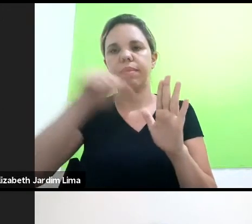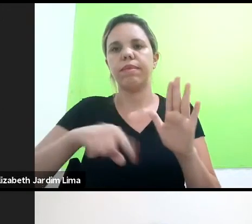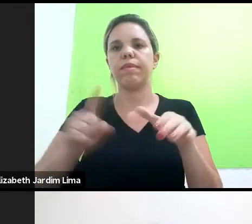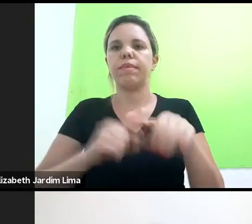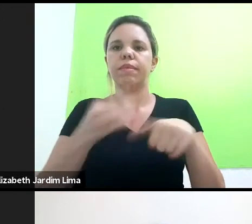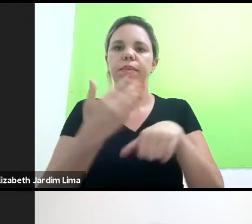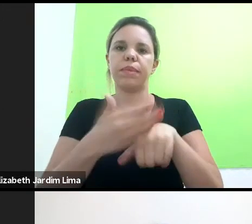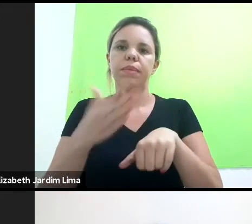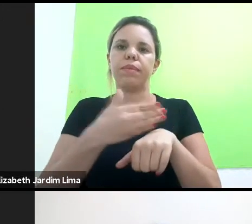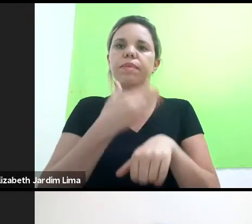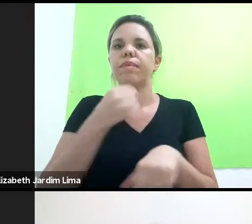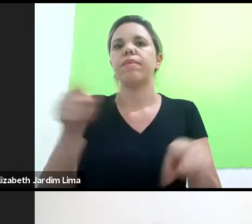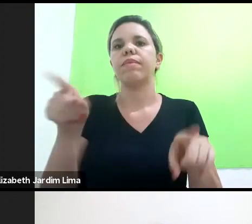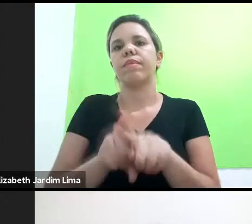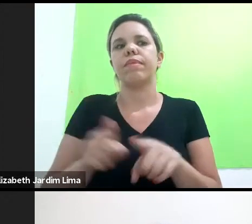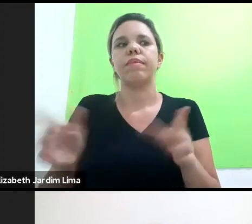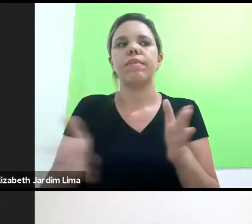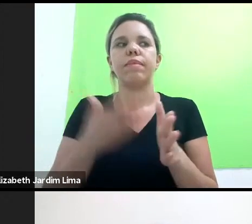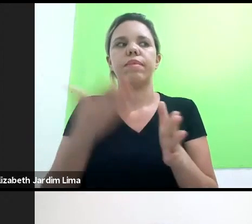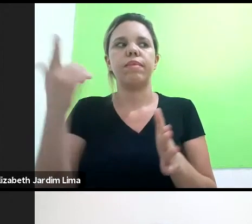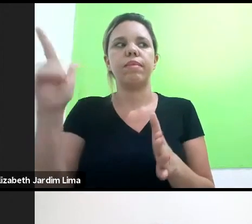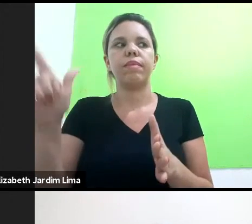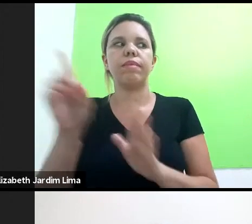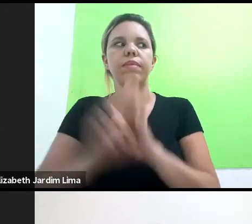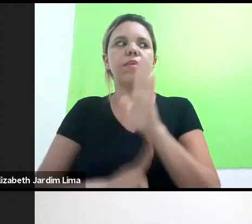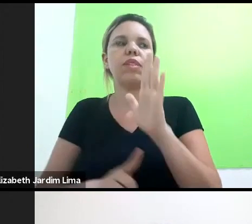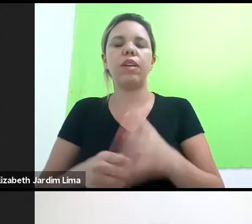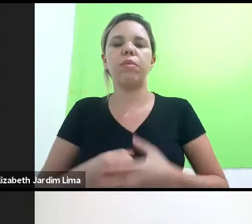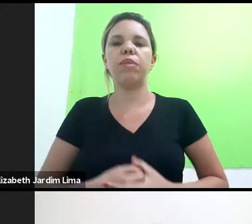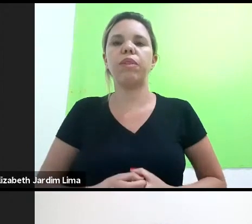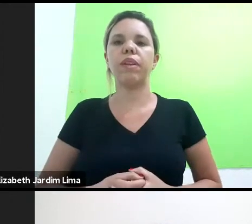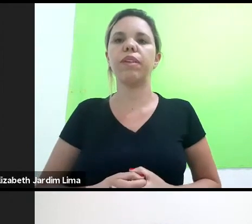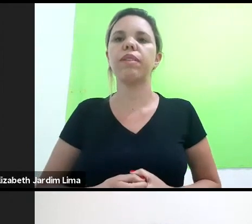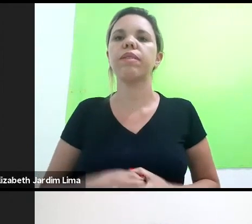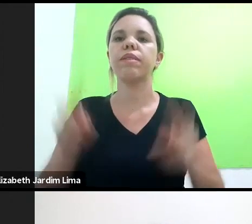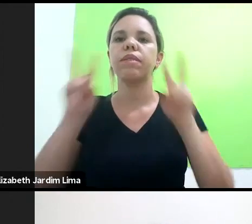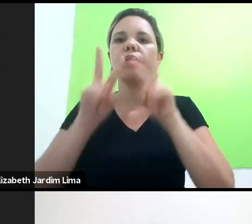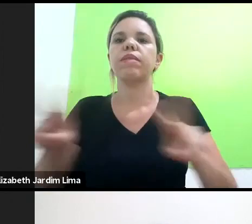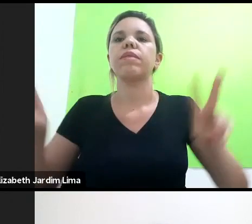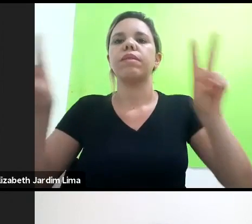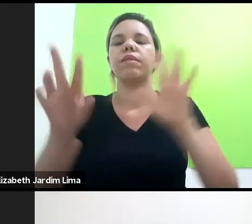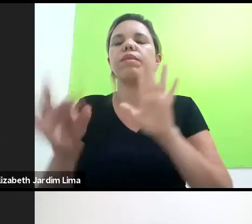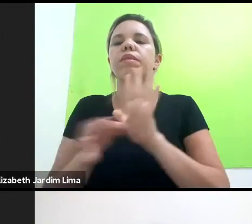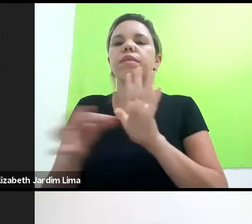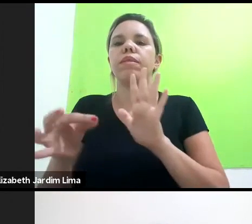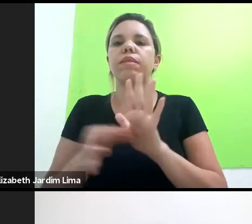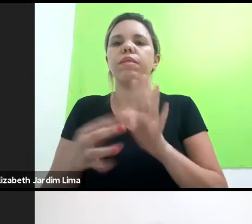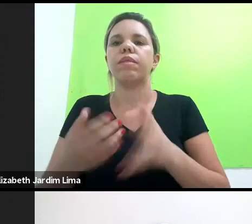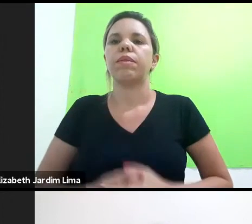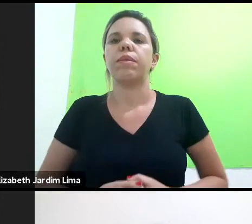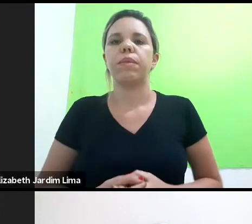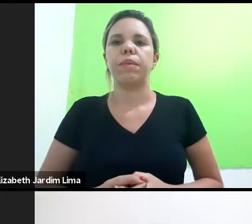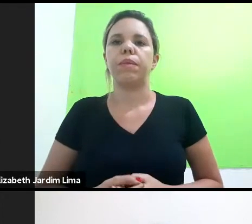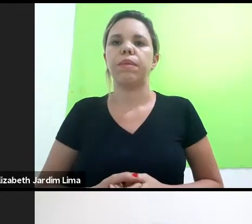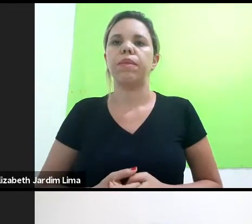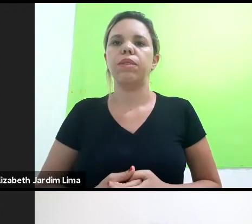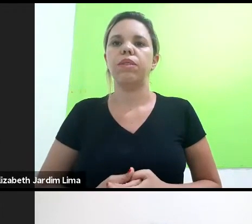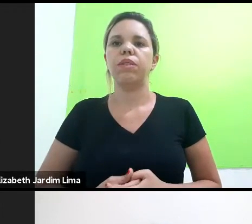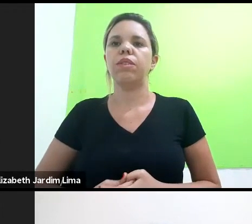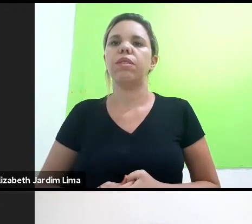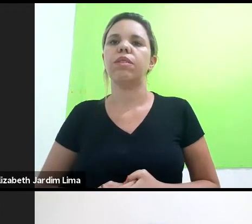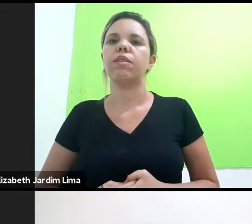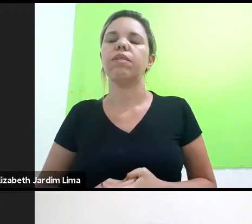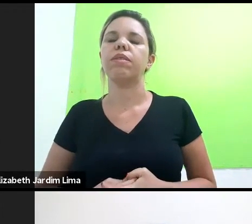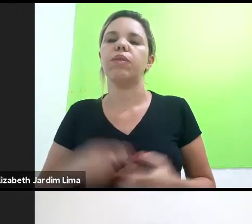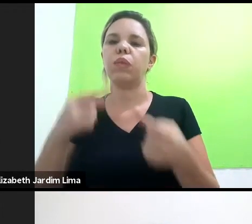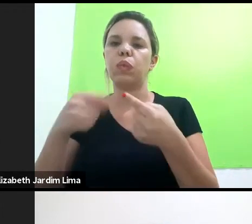homens também a produzir um outro direito desde outros olhares e que a gente pense fora da caixinha, né, como vocês nos convidam a